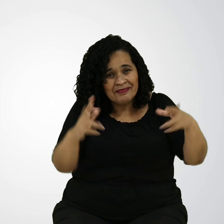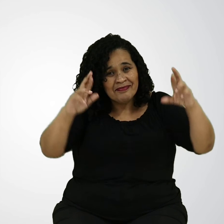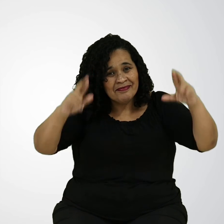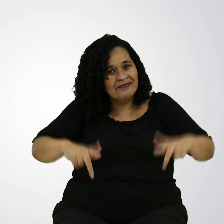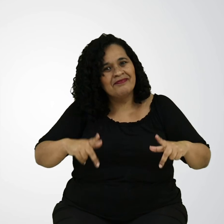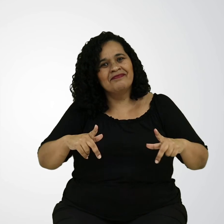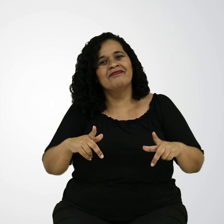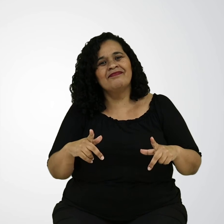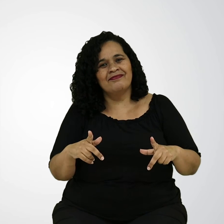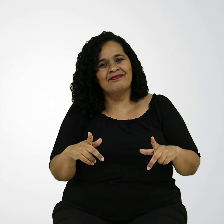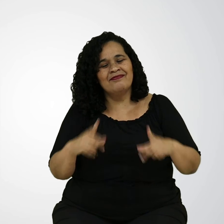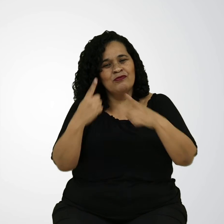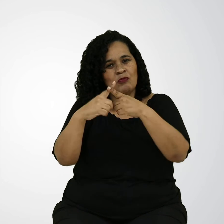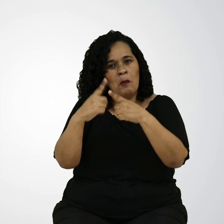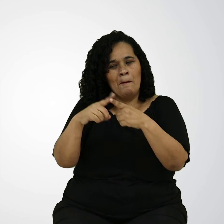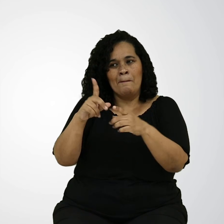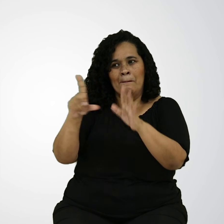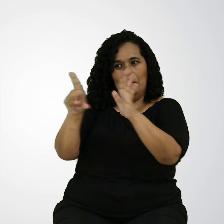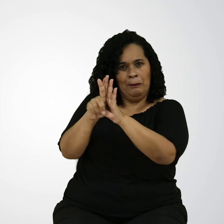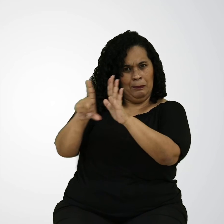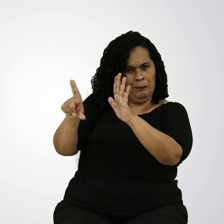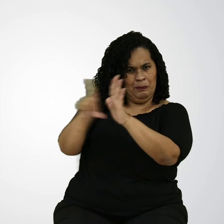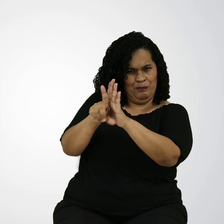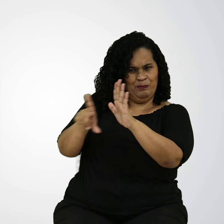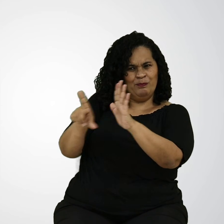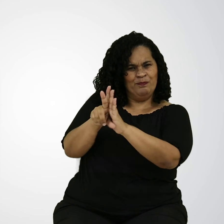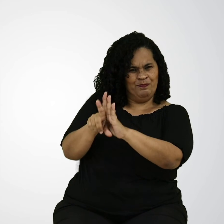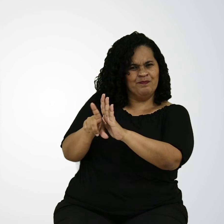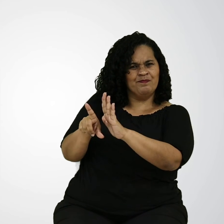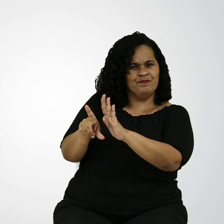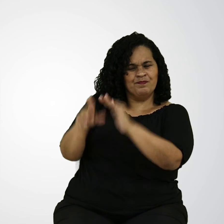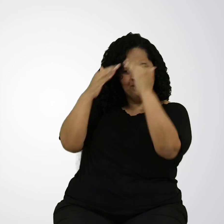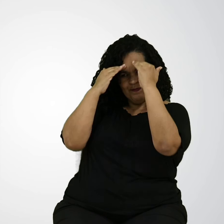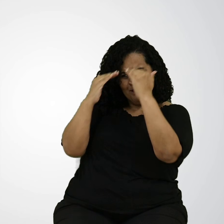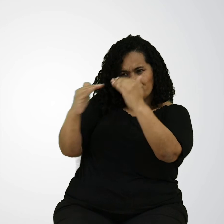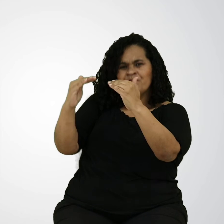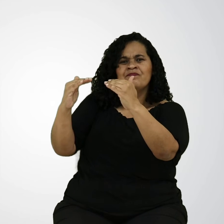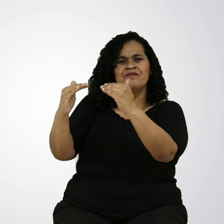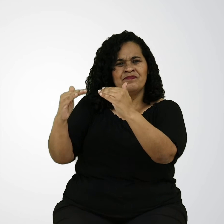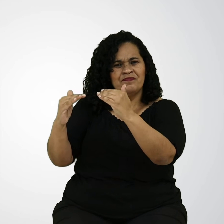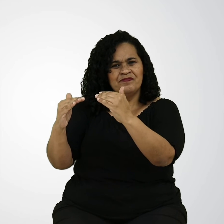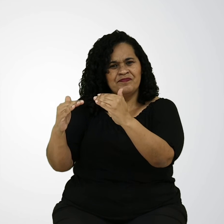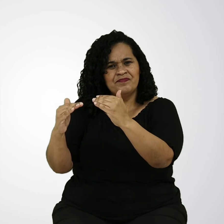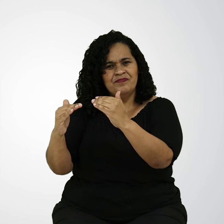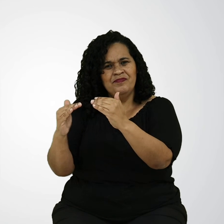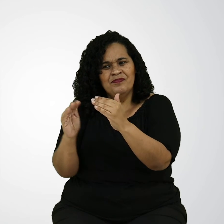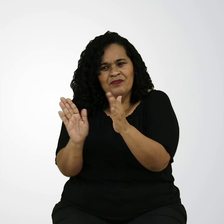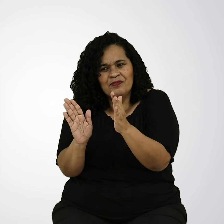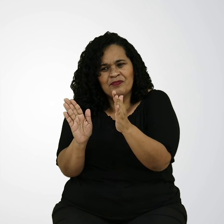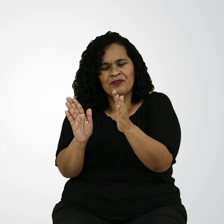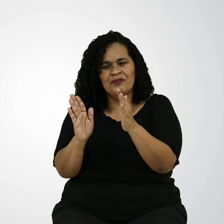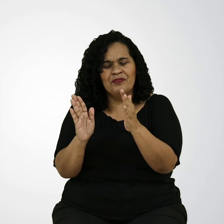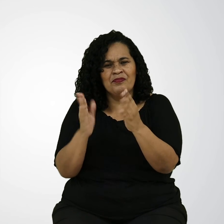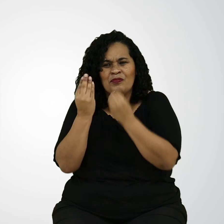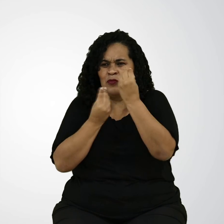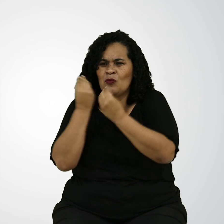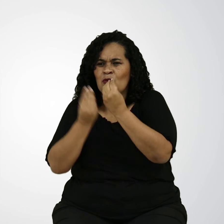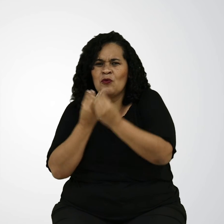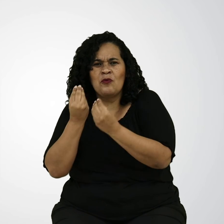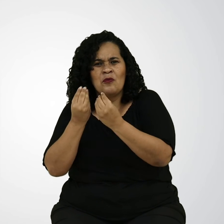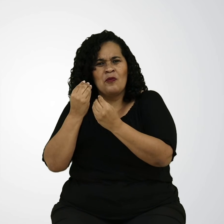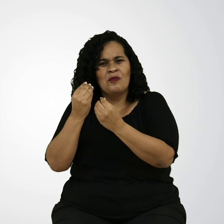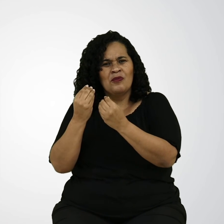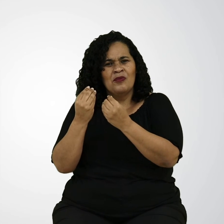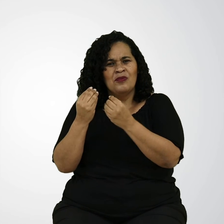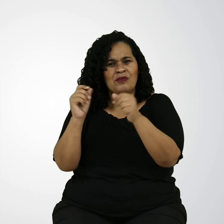é muito mais fácil manter um quadrante fechado, né? Do que praticar